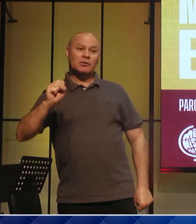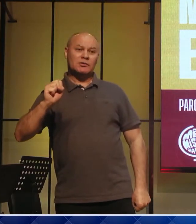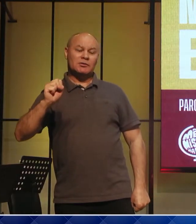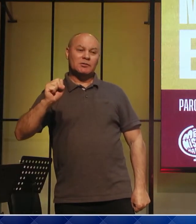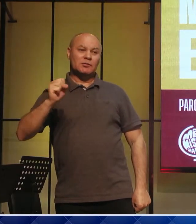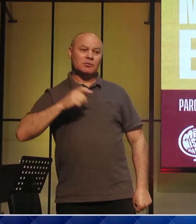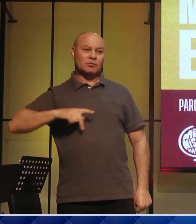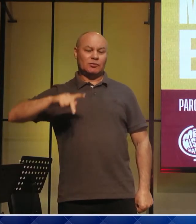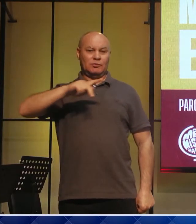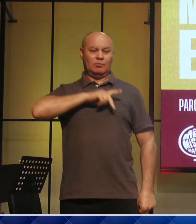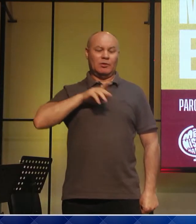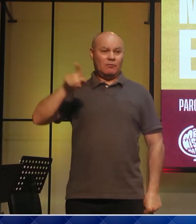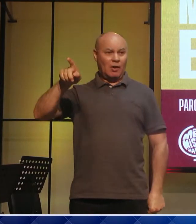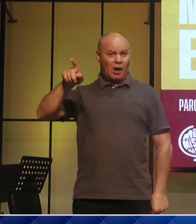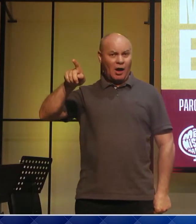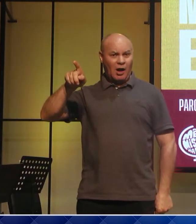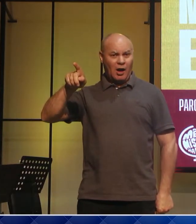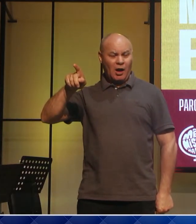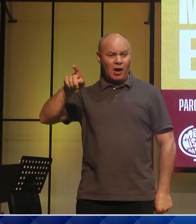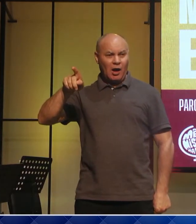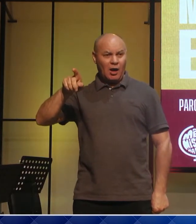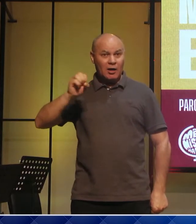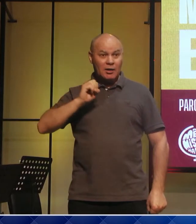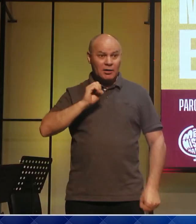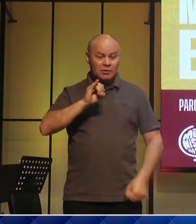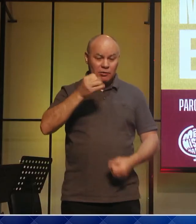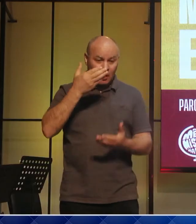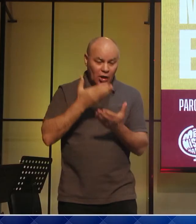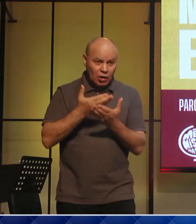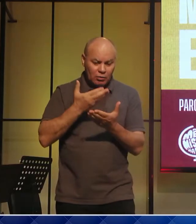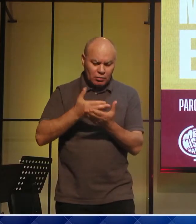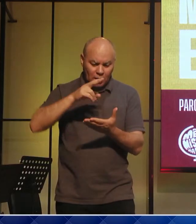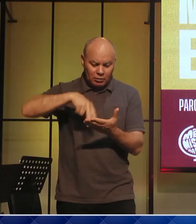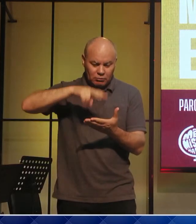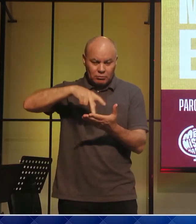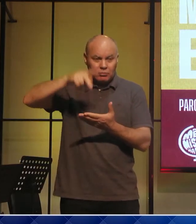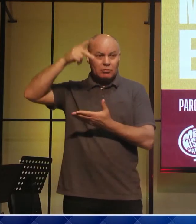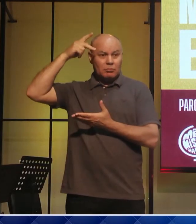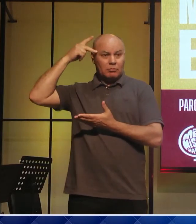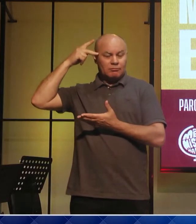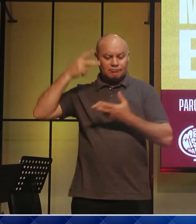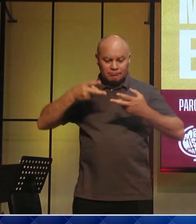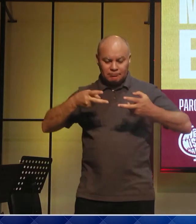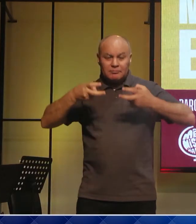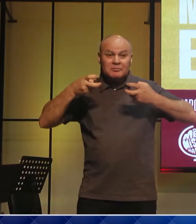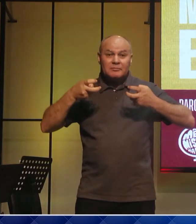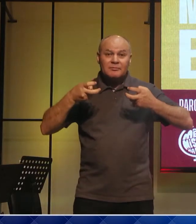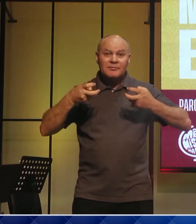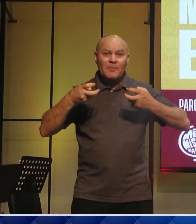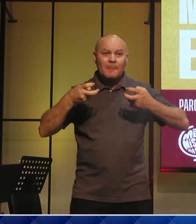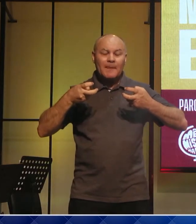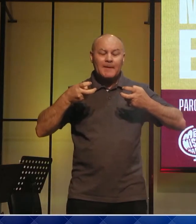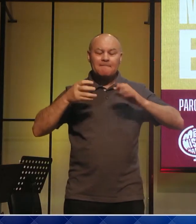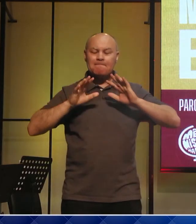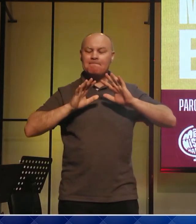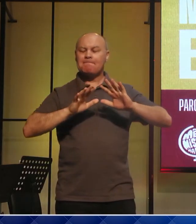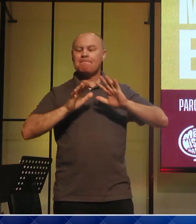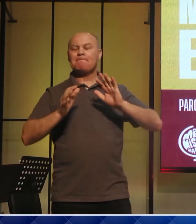É só você ler a história, siga a história que vocês vão verificar. E é uma coisa assim tão